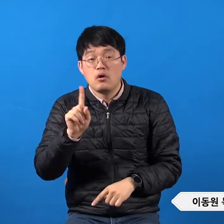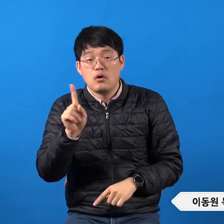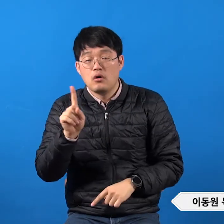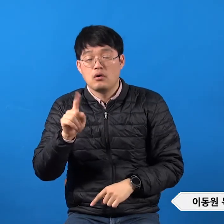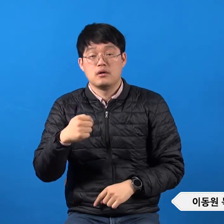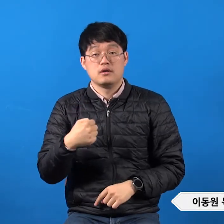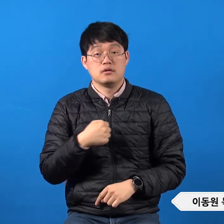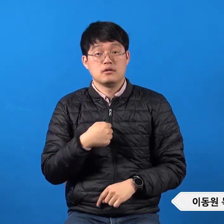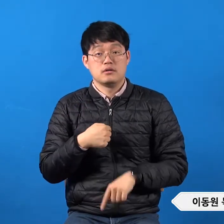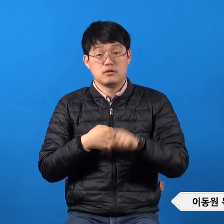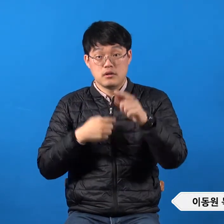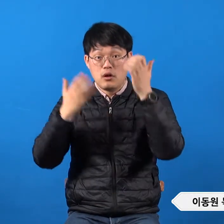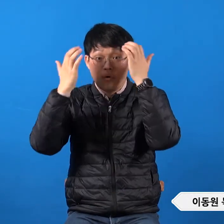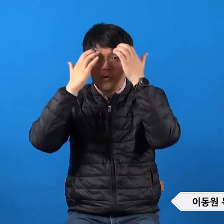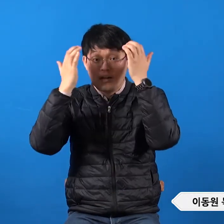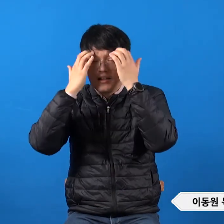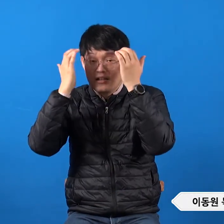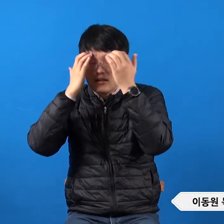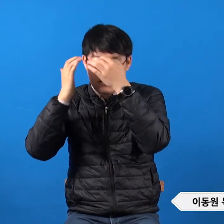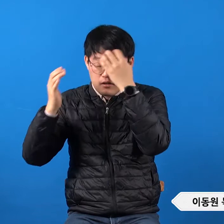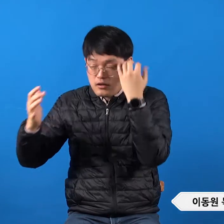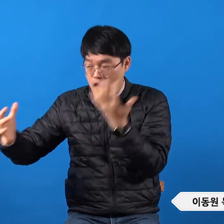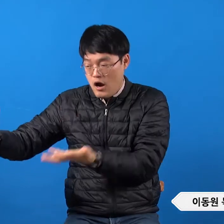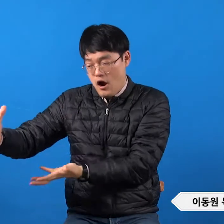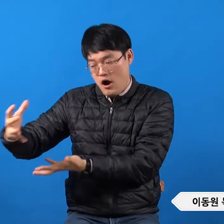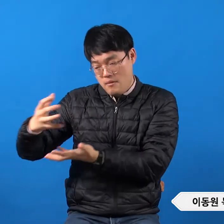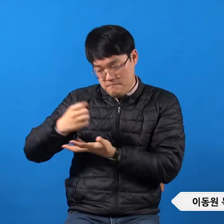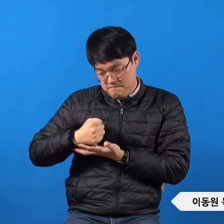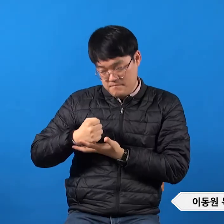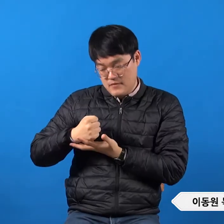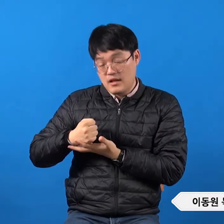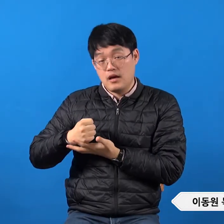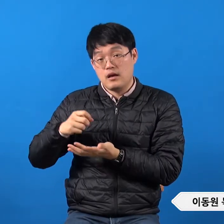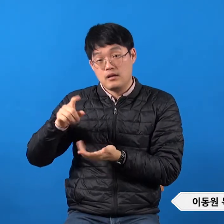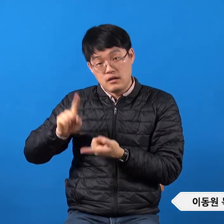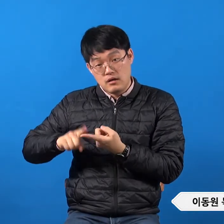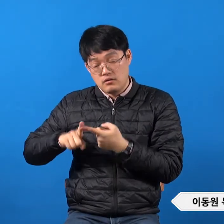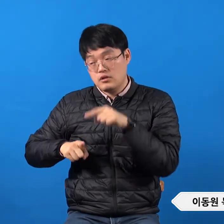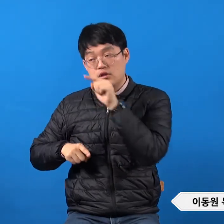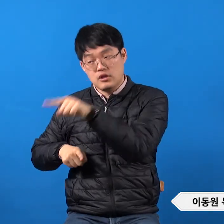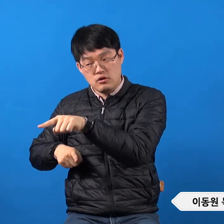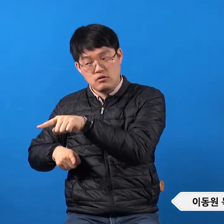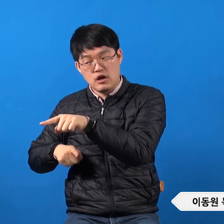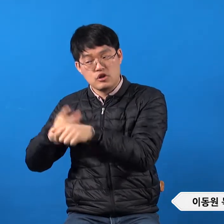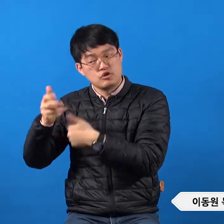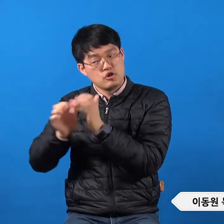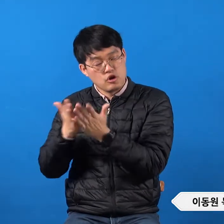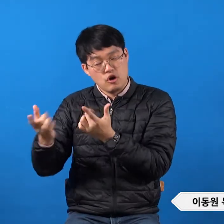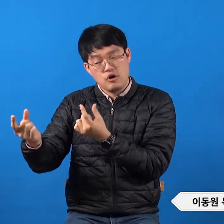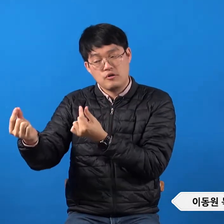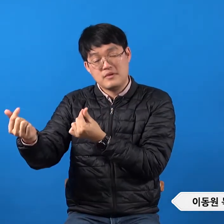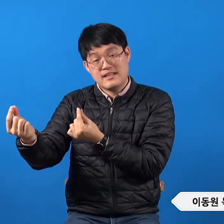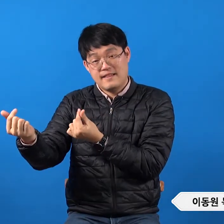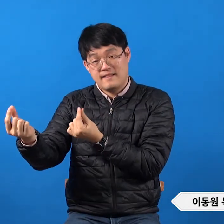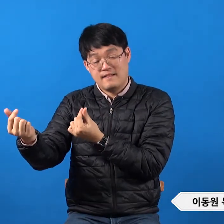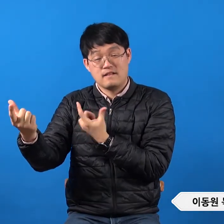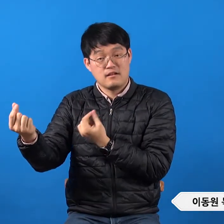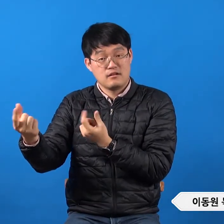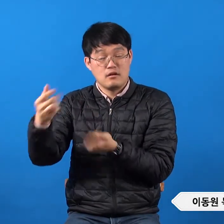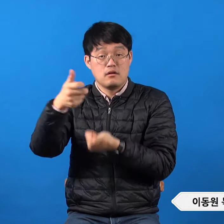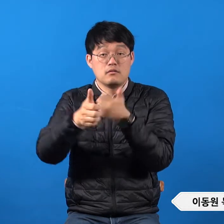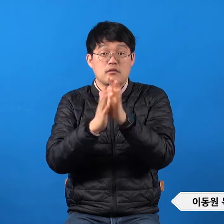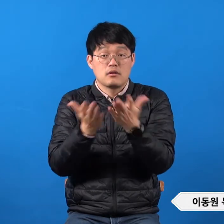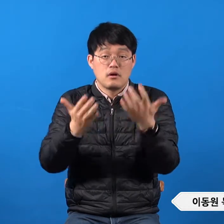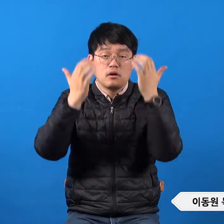고난을 수용한다는 관점에서는 성경의 가르침이 스토익과 어느 정도 이렇게 접근해 있다고 생각을